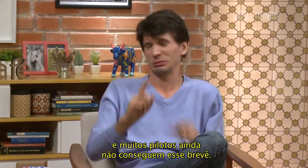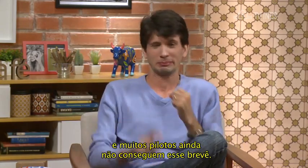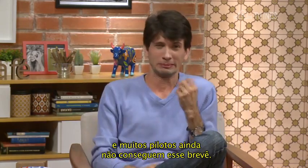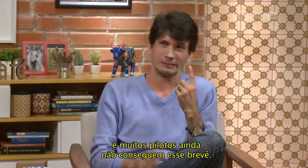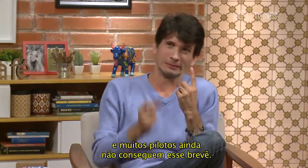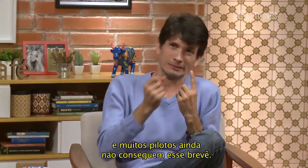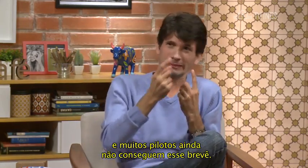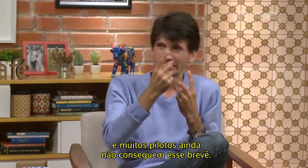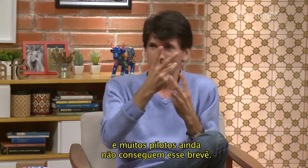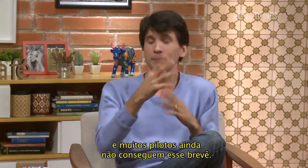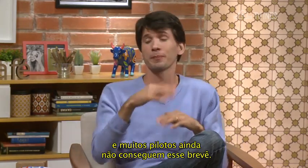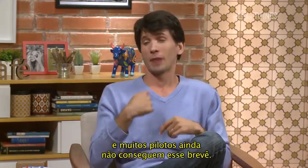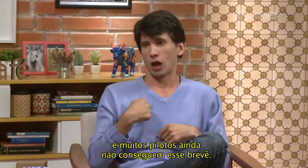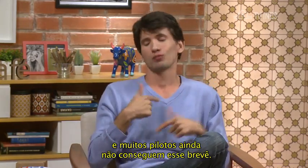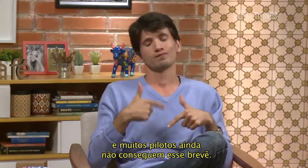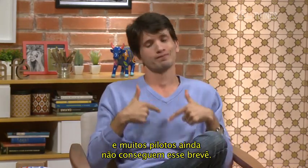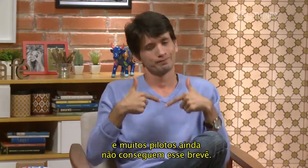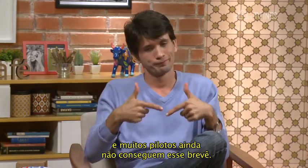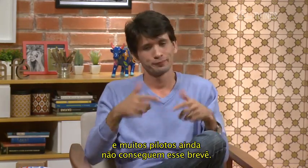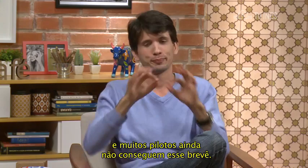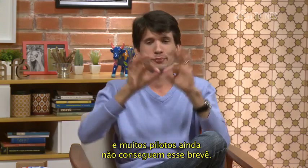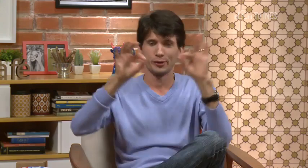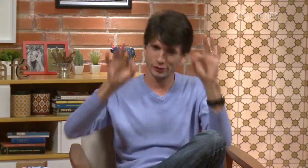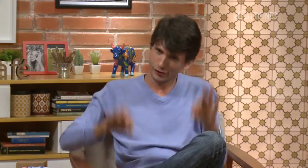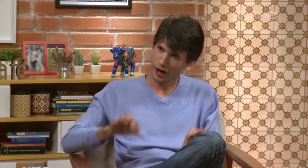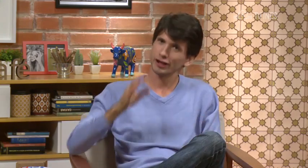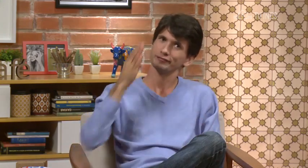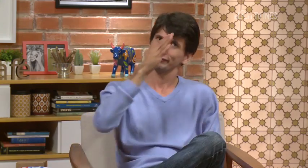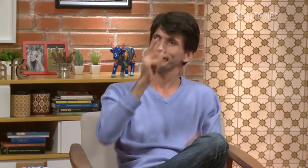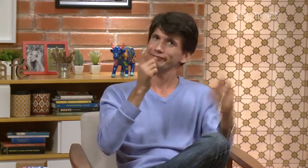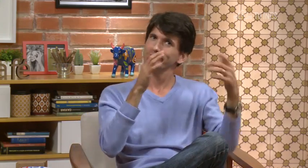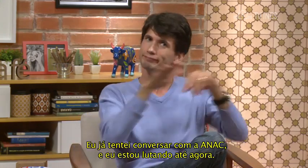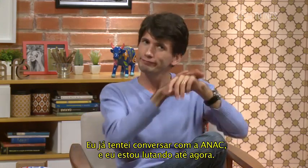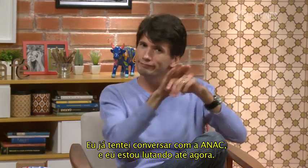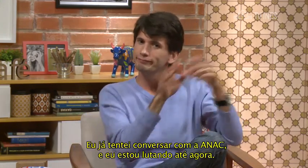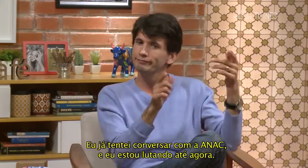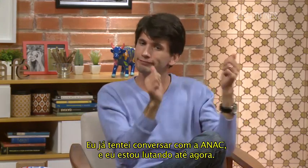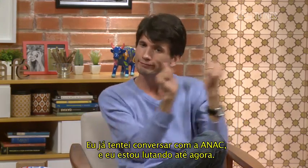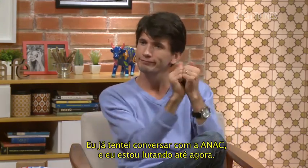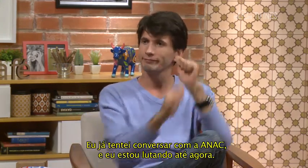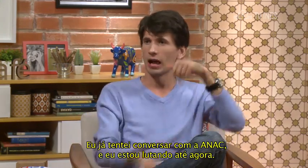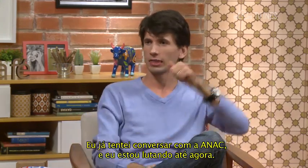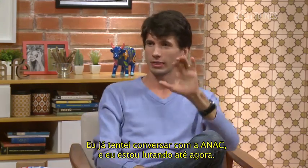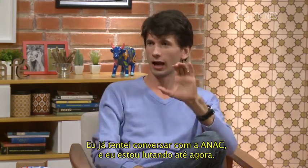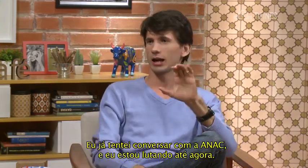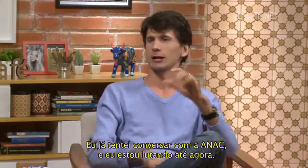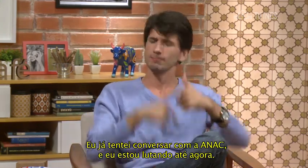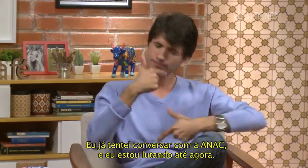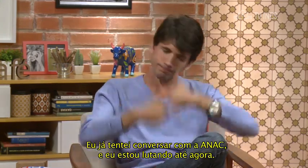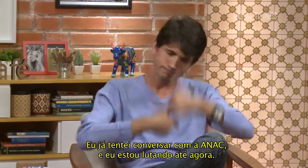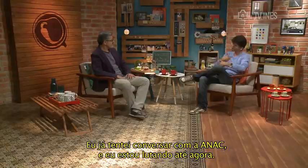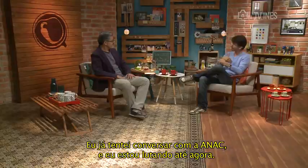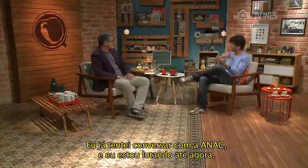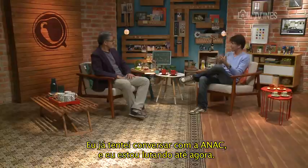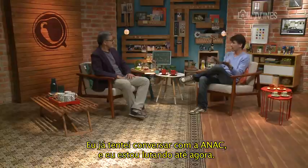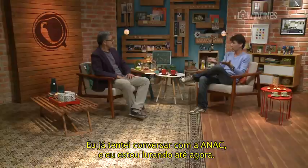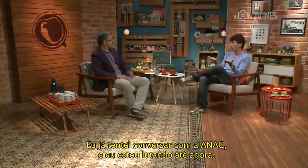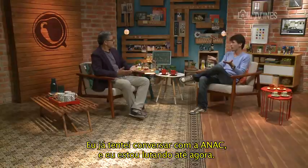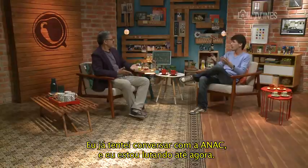ainda não conseguem esse beber e eu já tentei conversar com a ANAC e eu